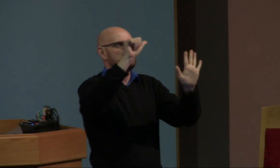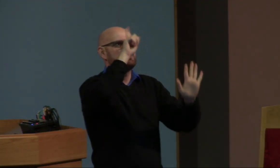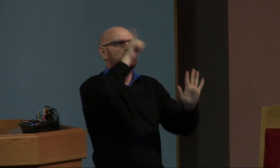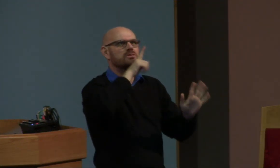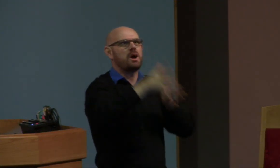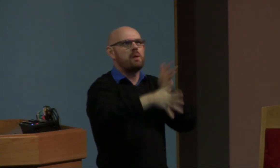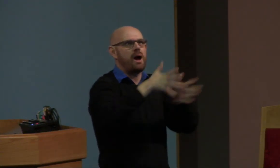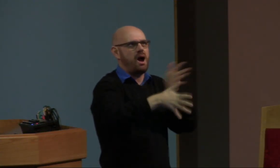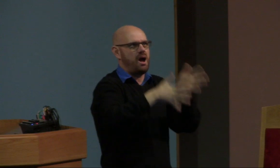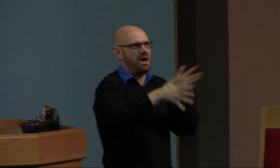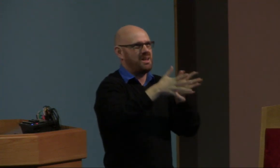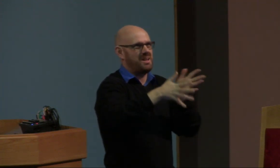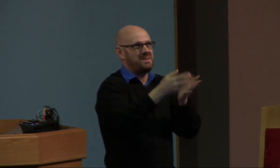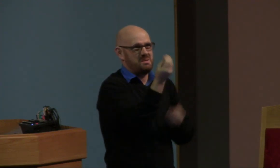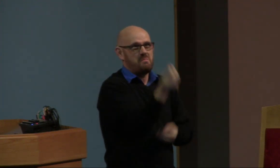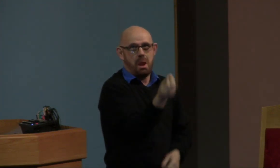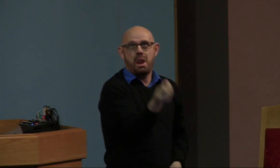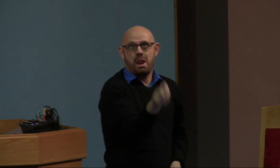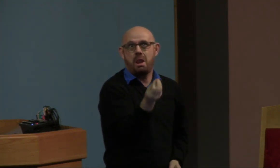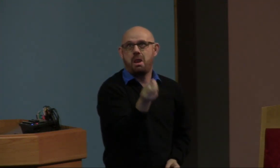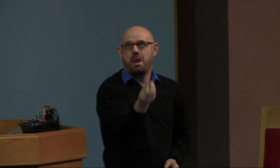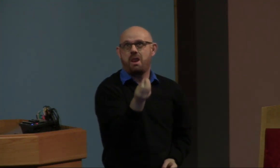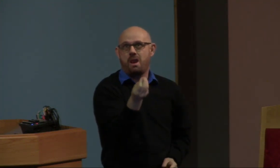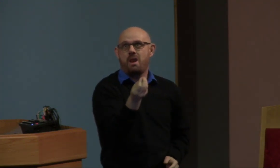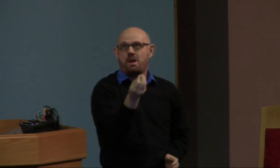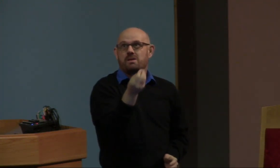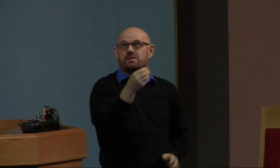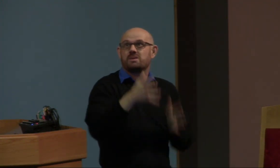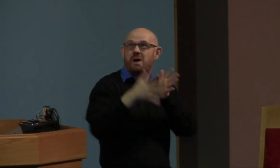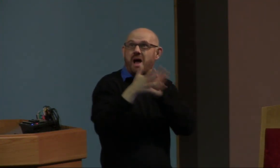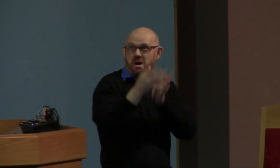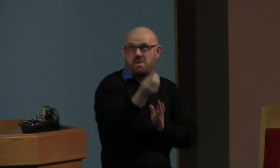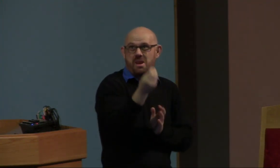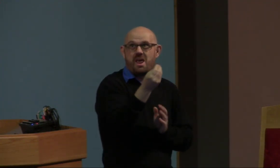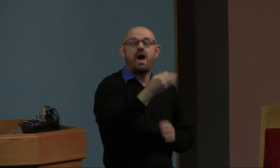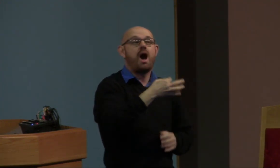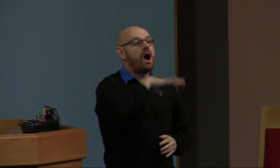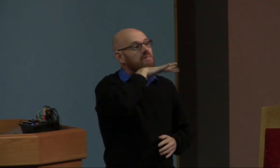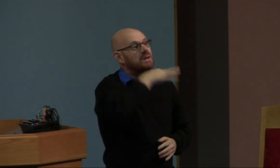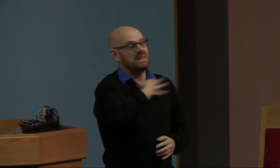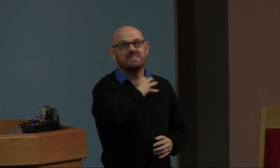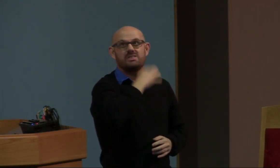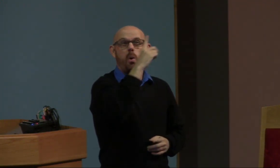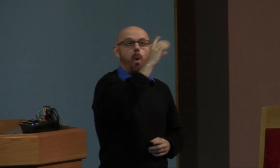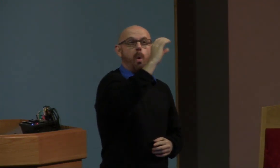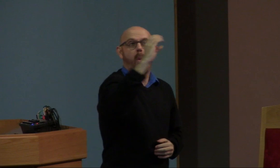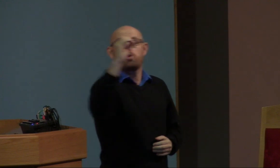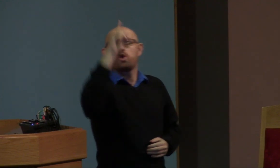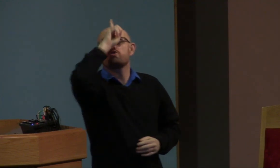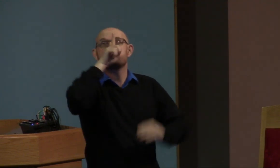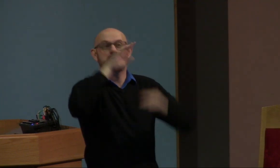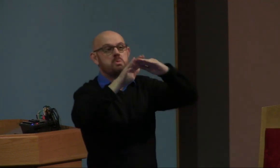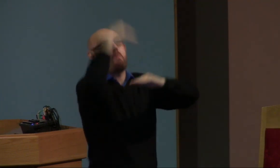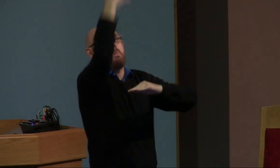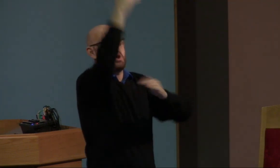Daar is omtrent 6000 gebare, is ek reg? 6000 gebare,